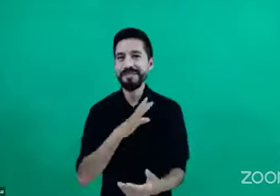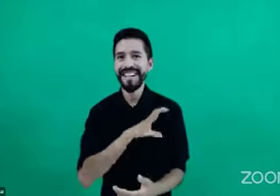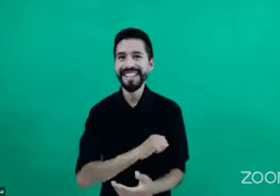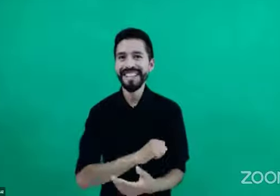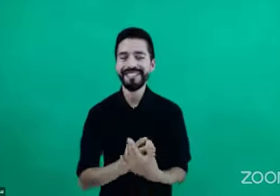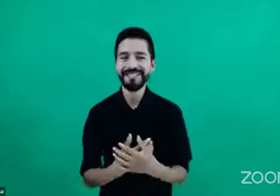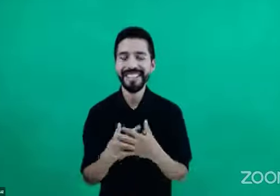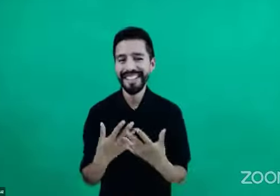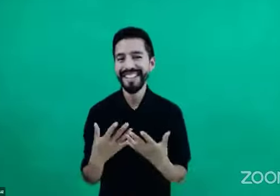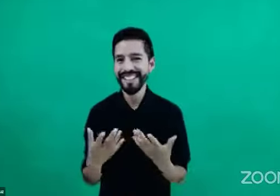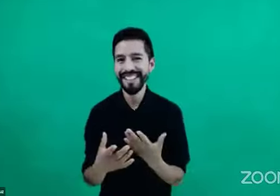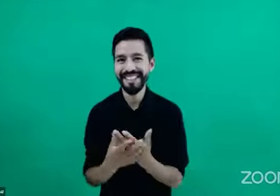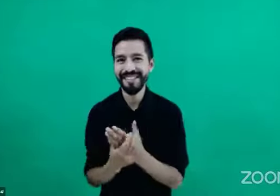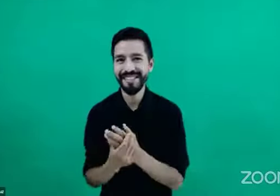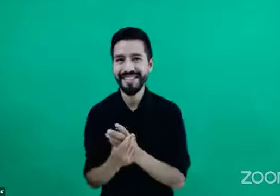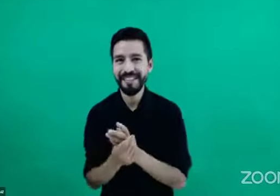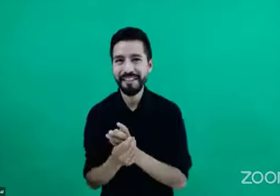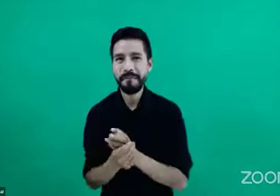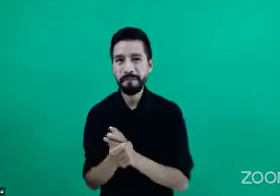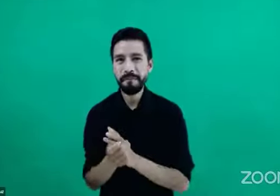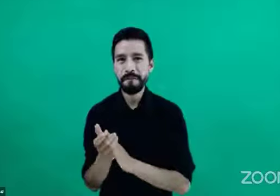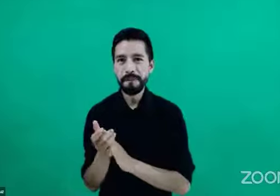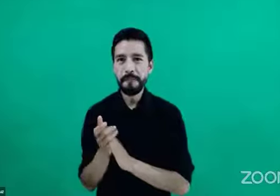eso a mí me encanta hacer eso.